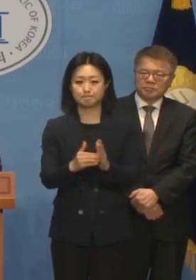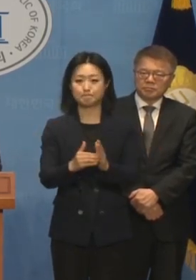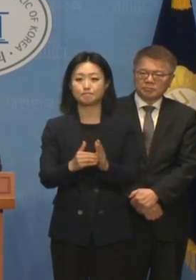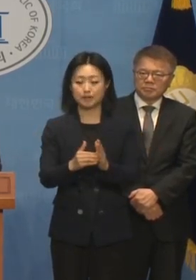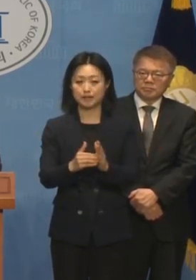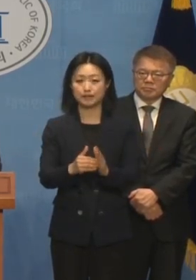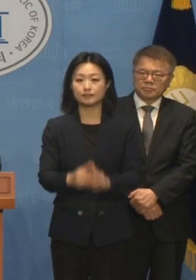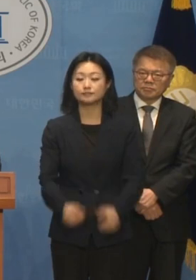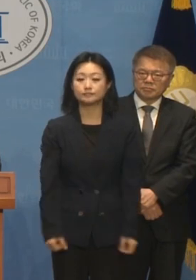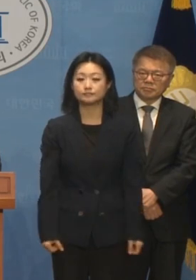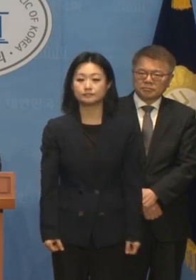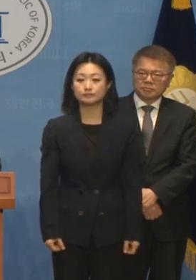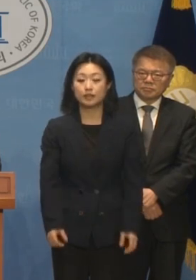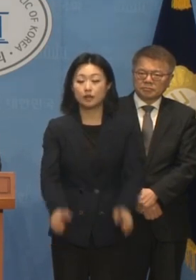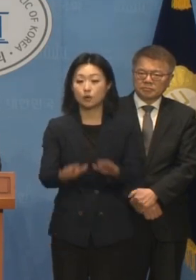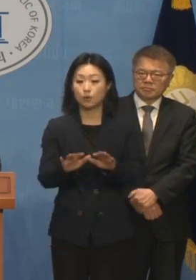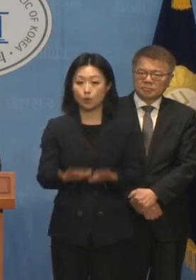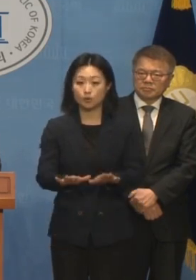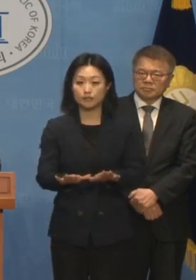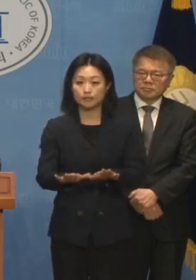일단락했습니다. 오늘은